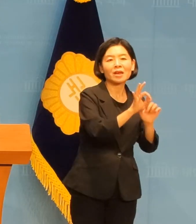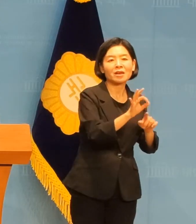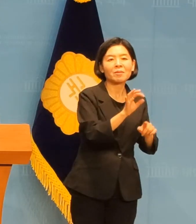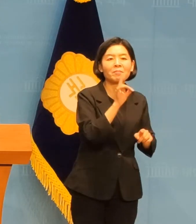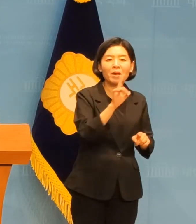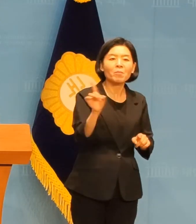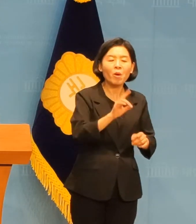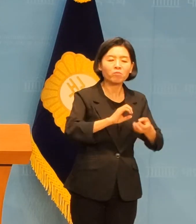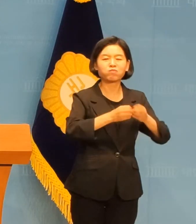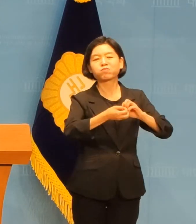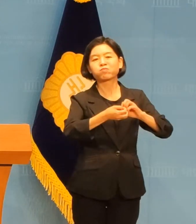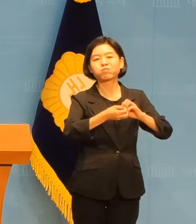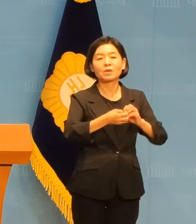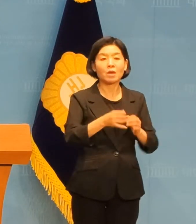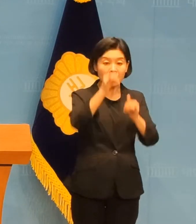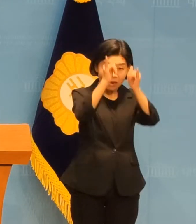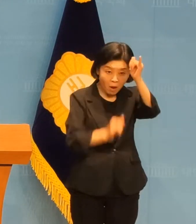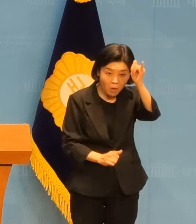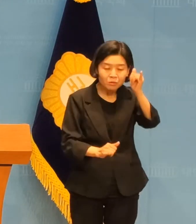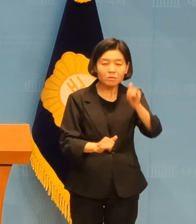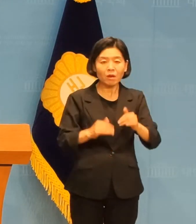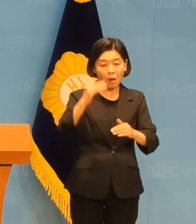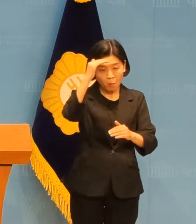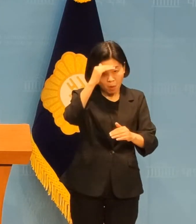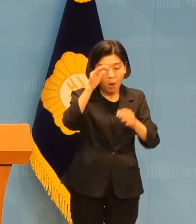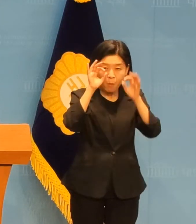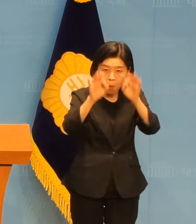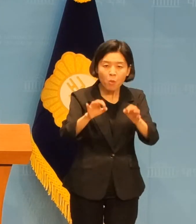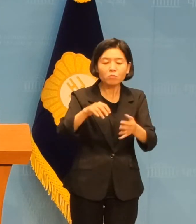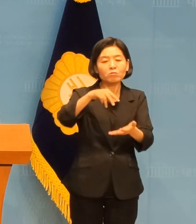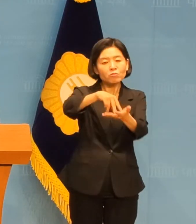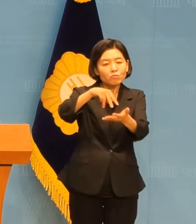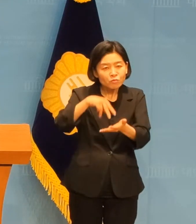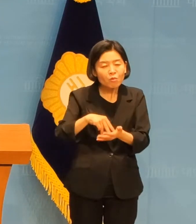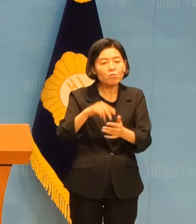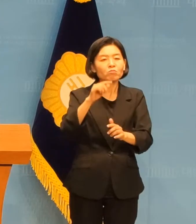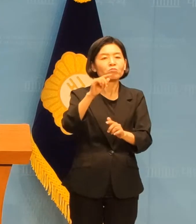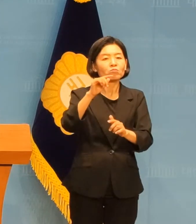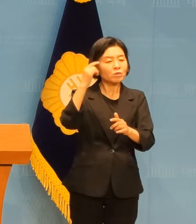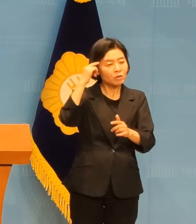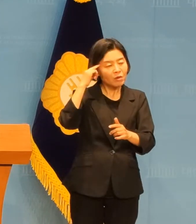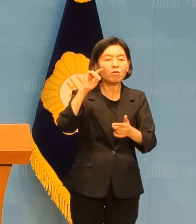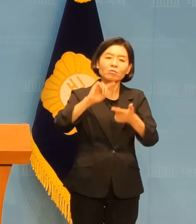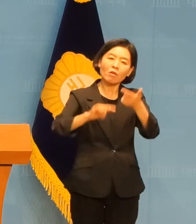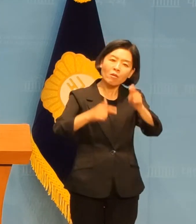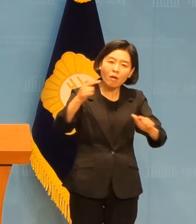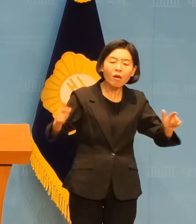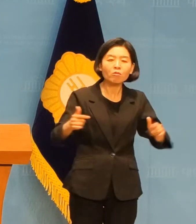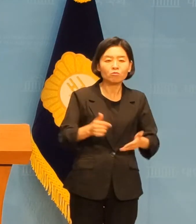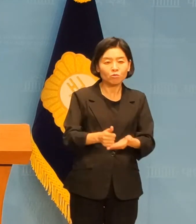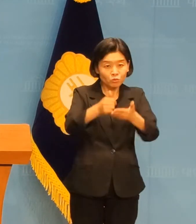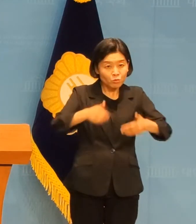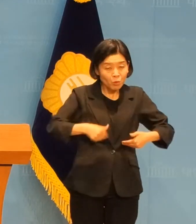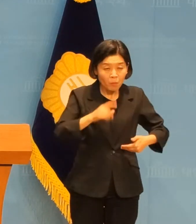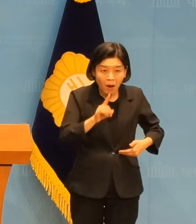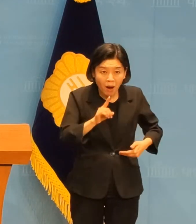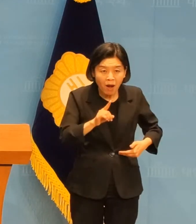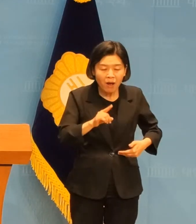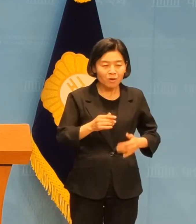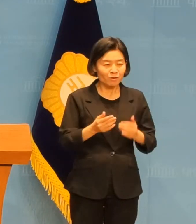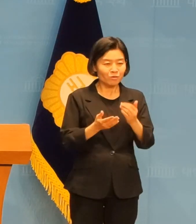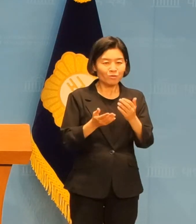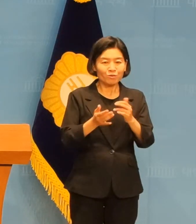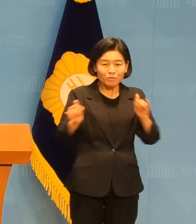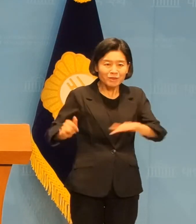기자간담회를 통해서 역사를 바라보는 다양한 관점은 모두 다 존중되어야 한다며 우리 국민들의 성난 분노와